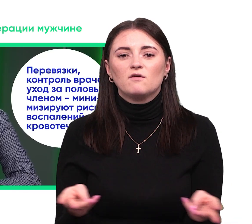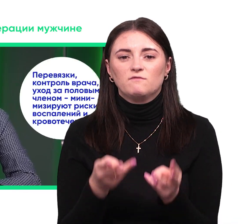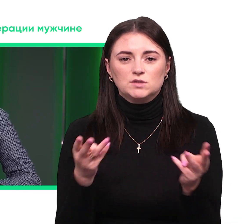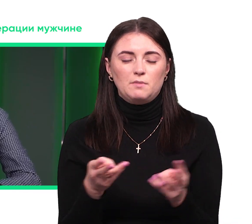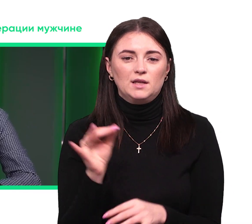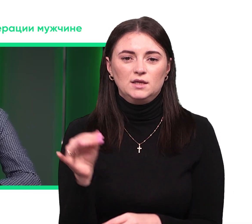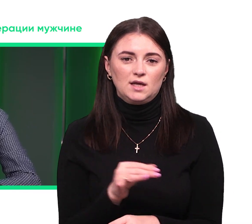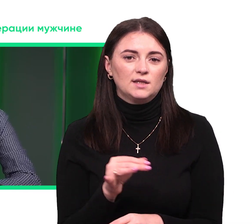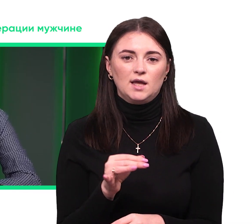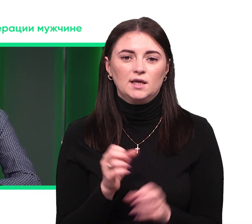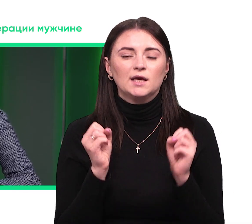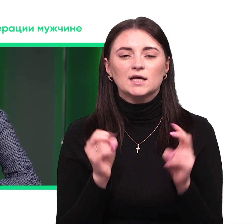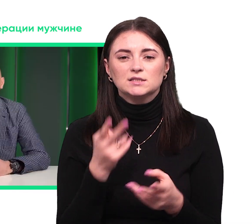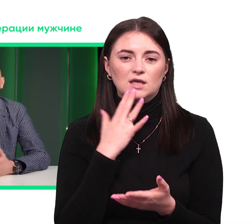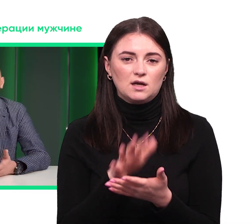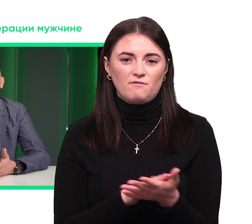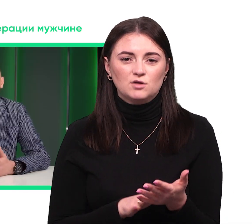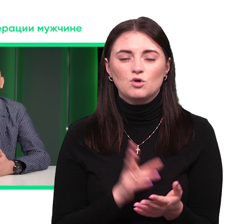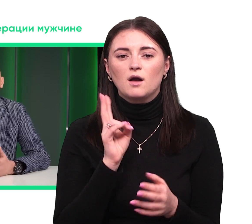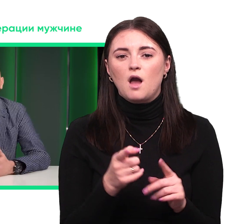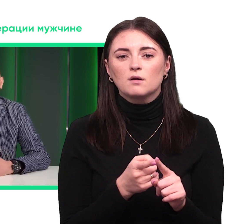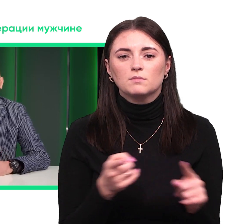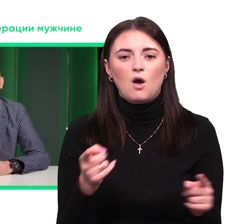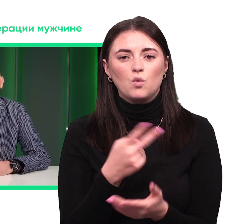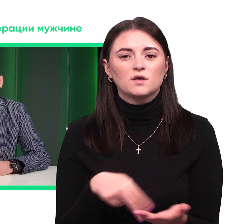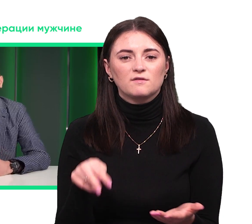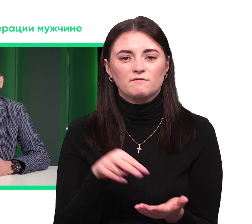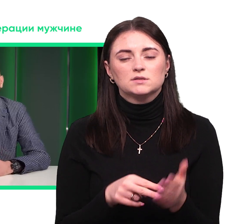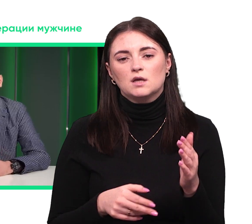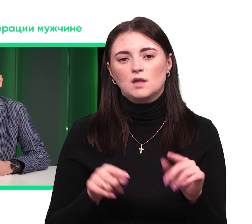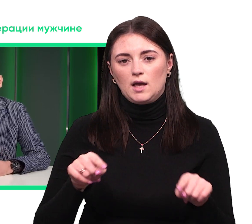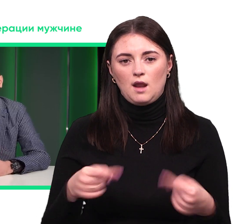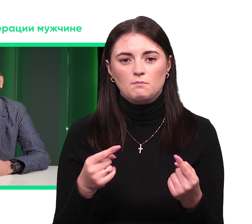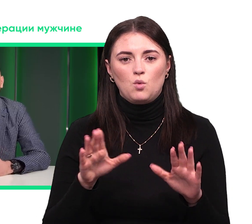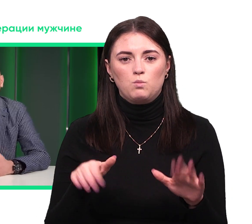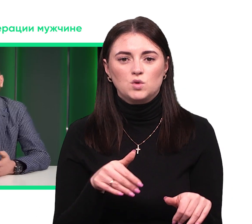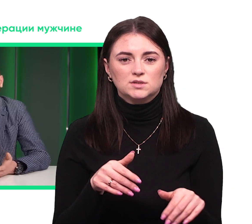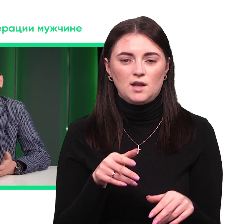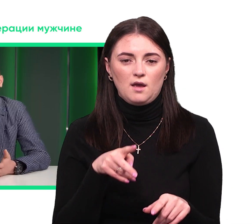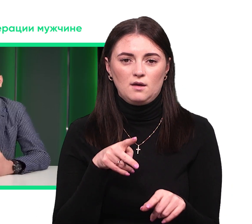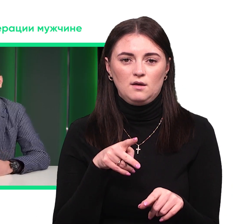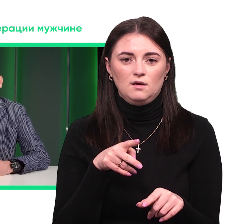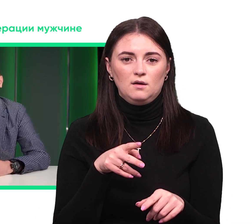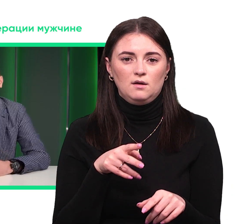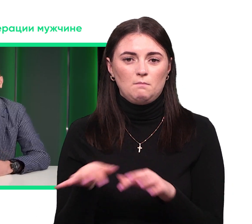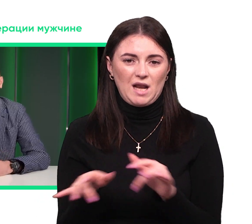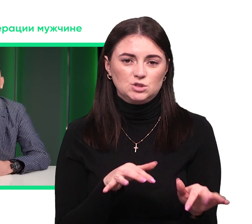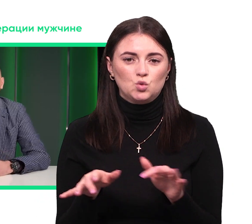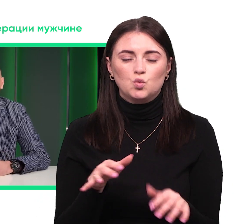и риски кровотечения. Как проходит восстановление, реабилитация после процедуры? На самом